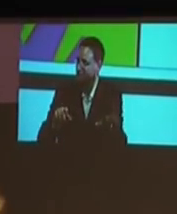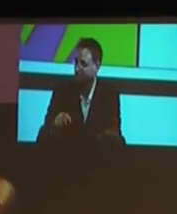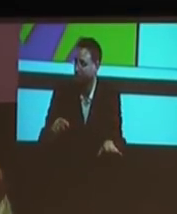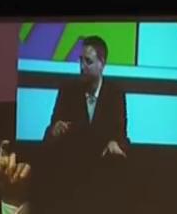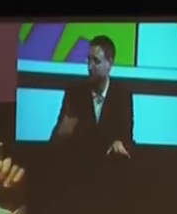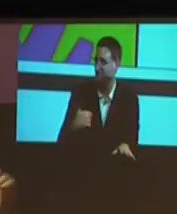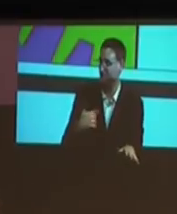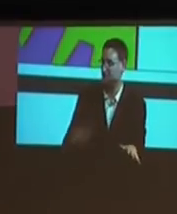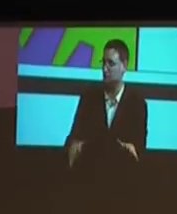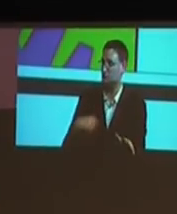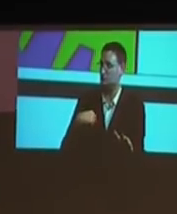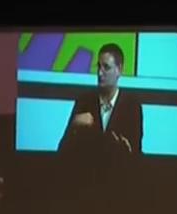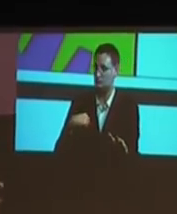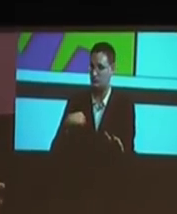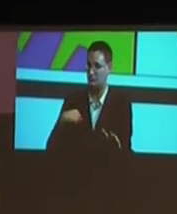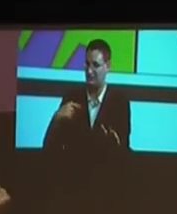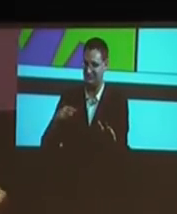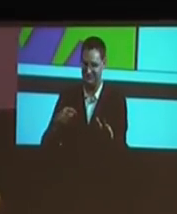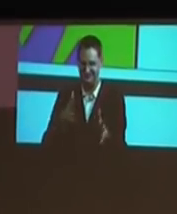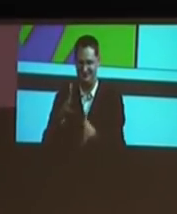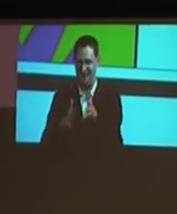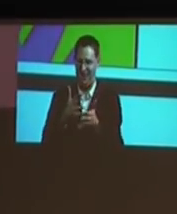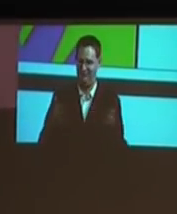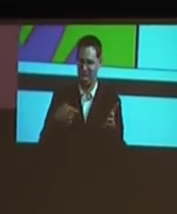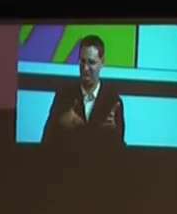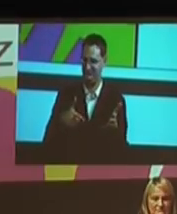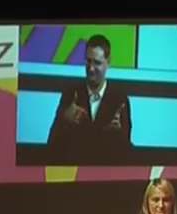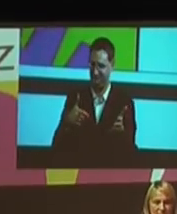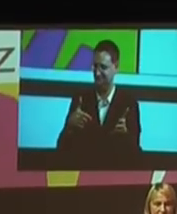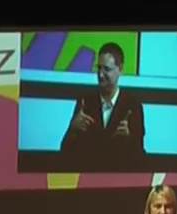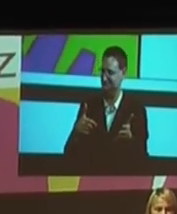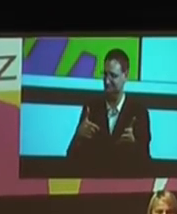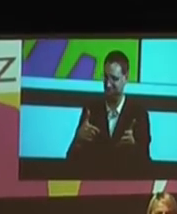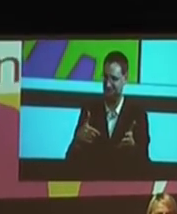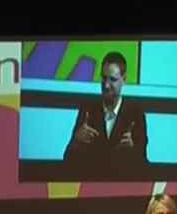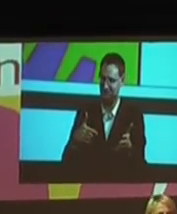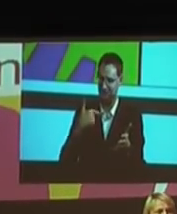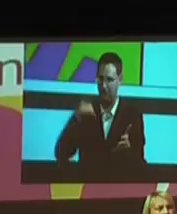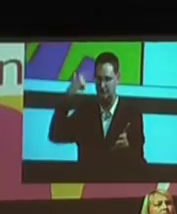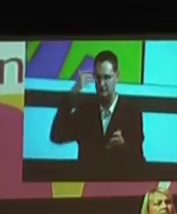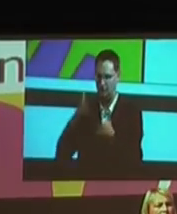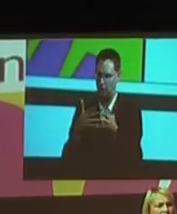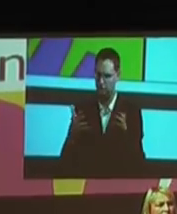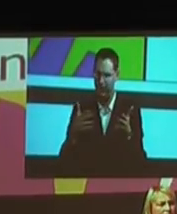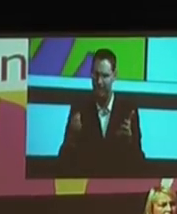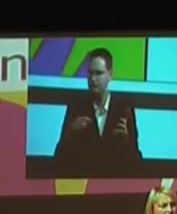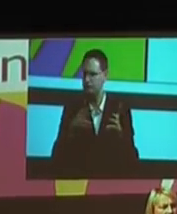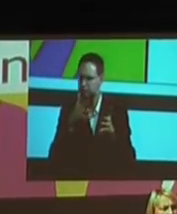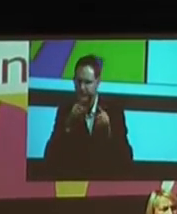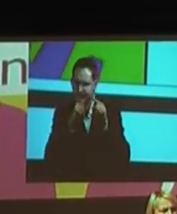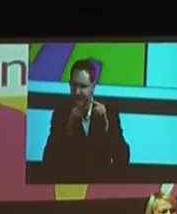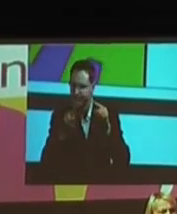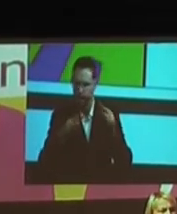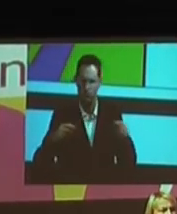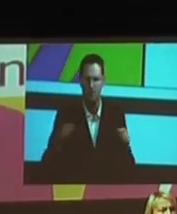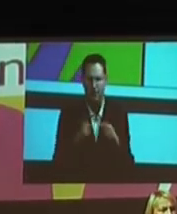eins ist mir da noch nicht ganz klar, wenn ich zum Beispiel eine Firma